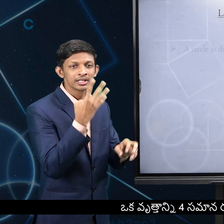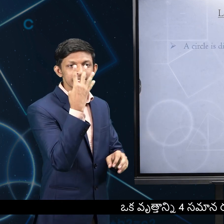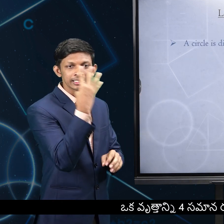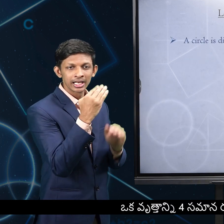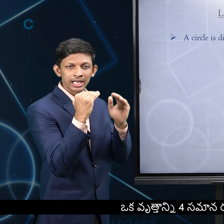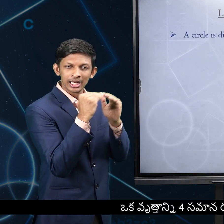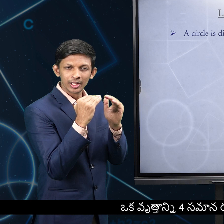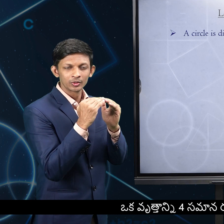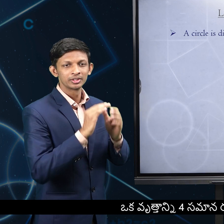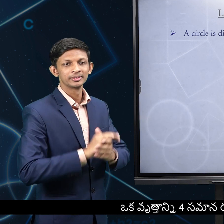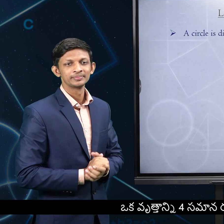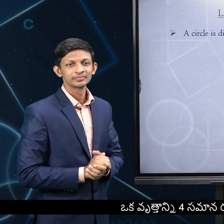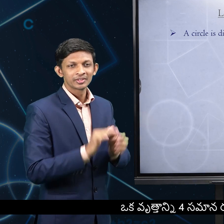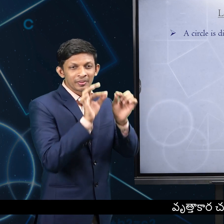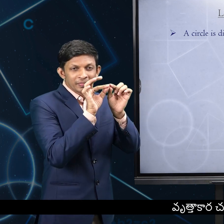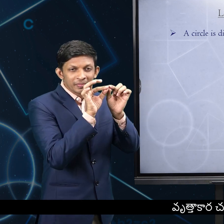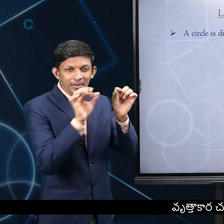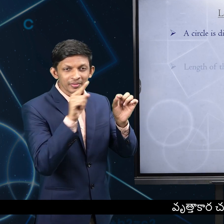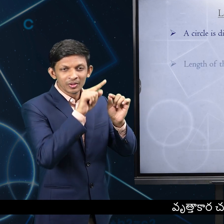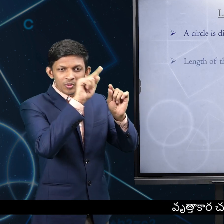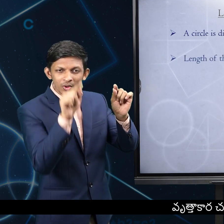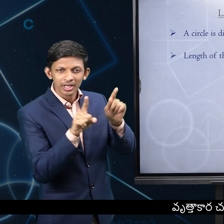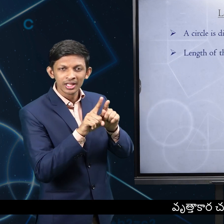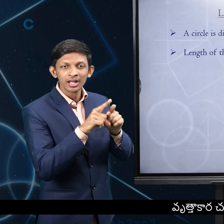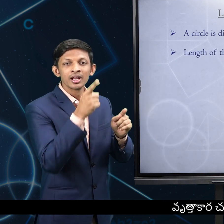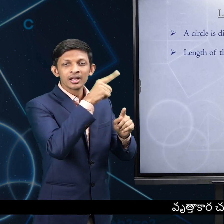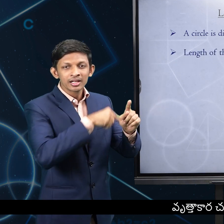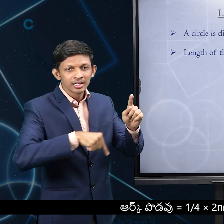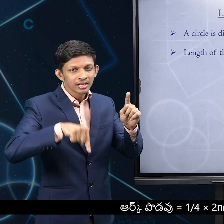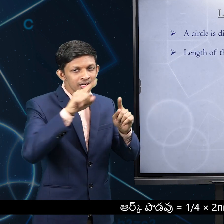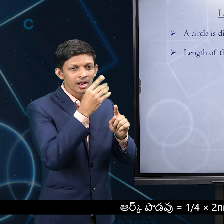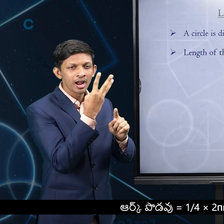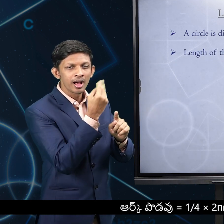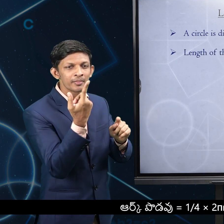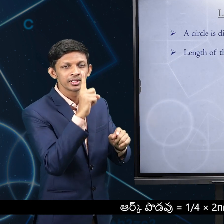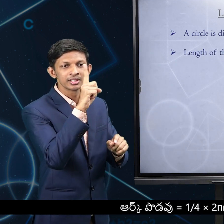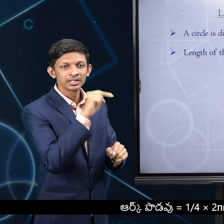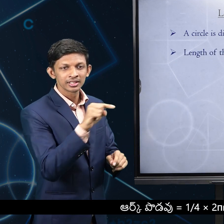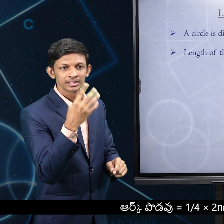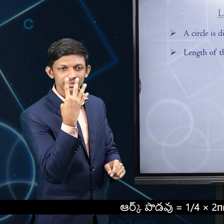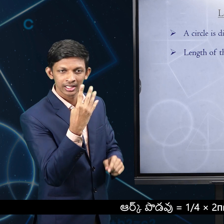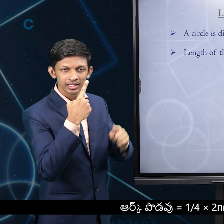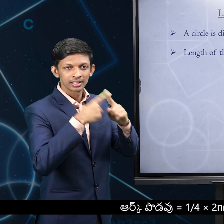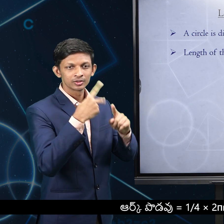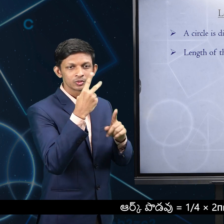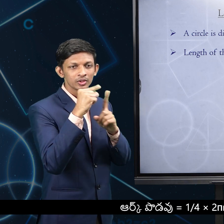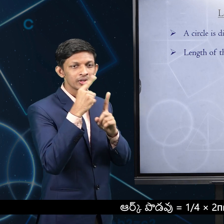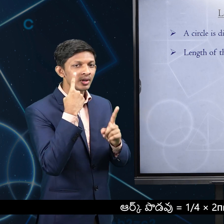రంగాలుగా విభజించినట్లయితే వృత్తాకార చతుర్భుజం యొక్క ఆర్క్ పొడవు ఈజ్ ఈక్వల్ టు 1/4